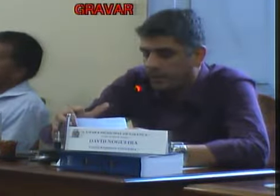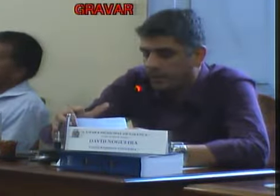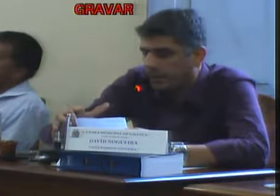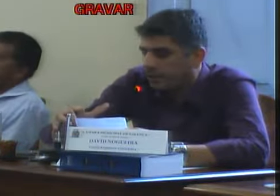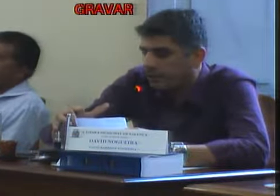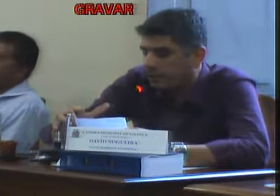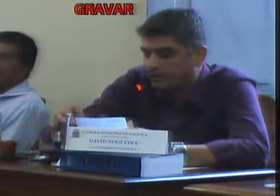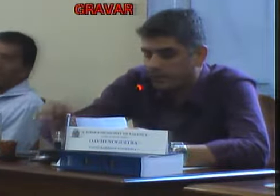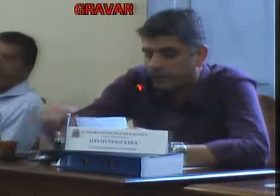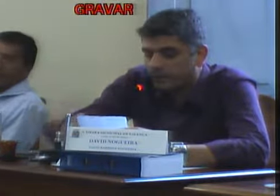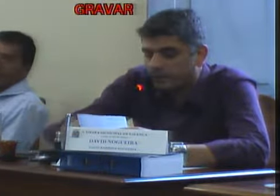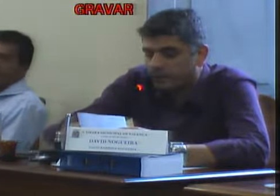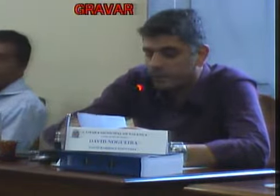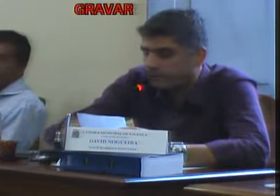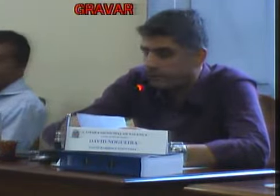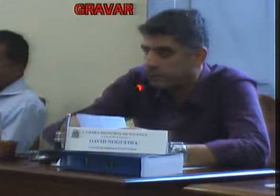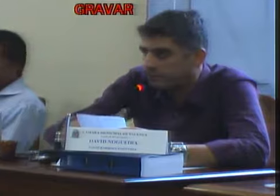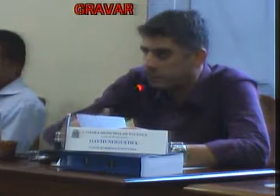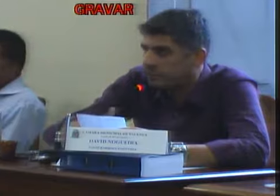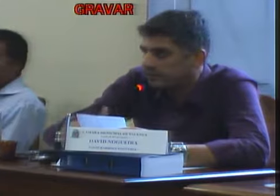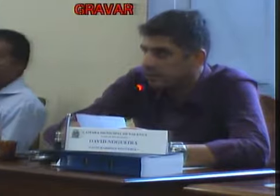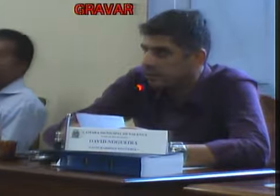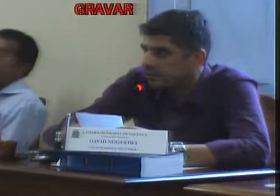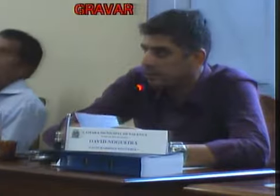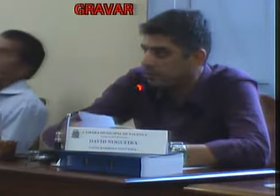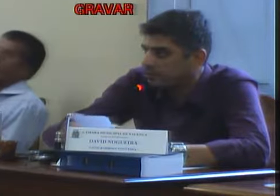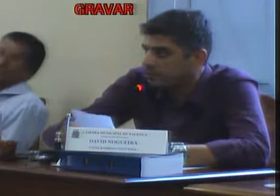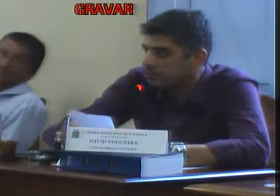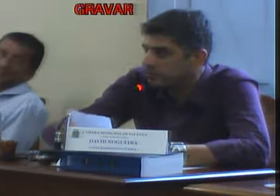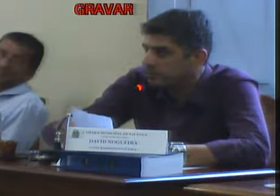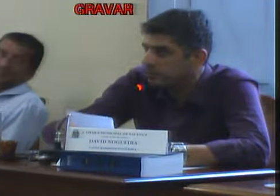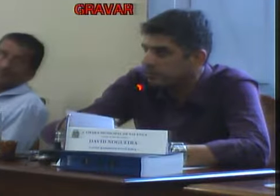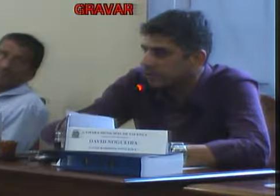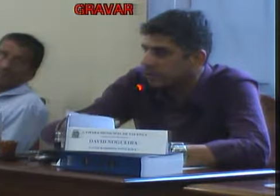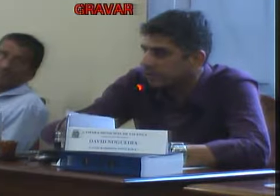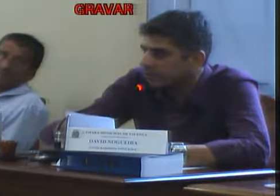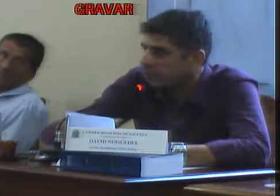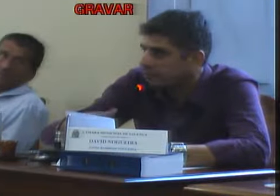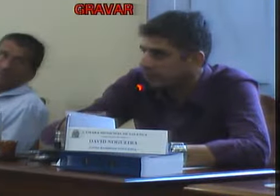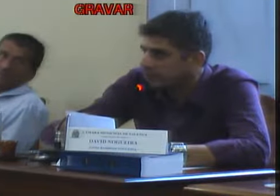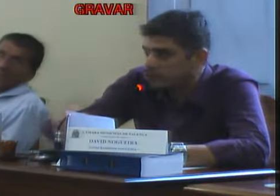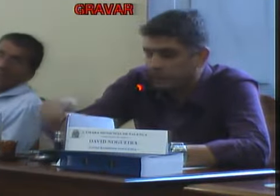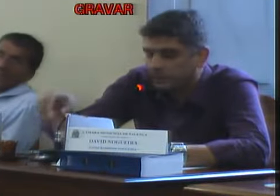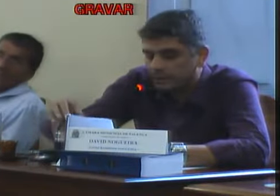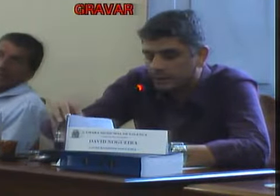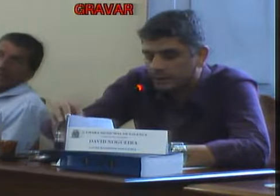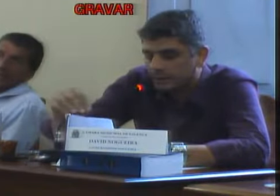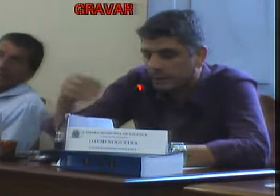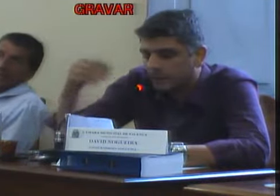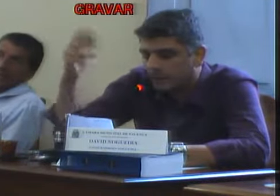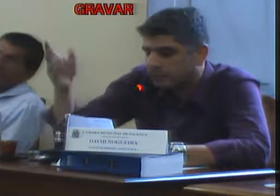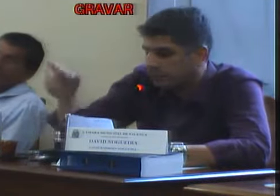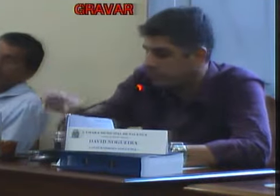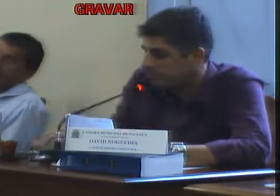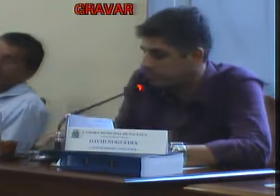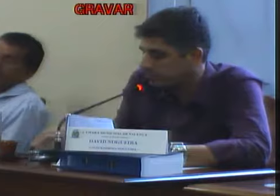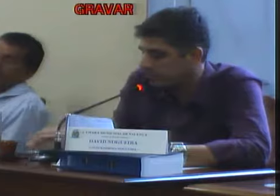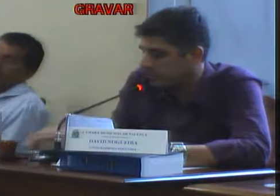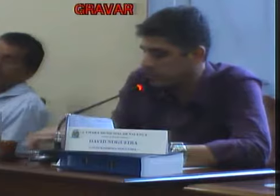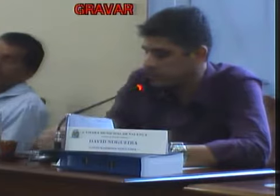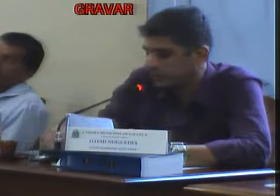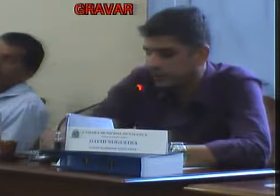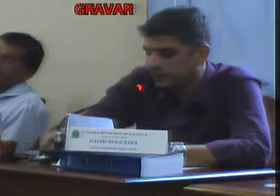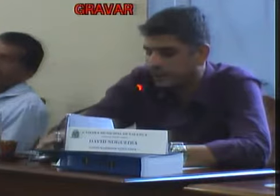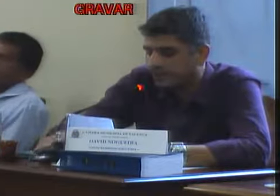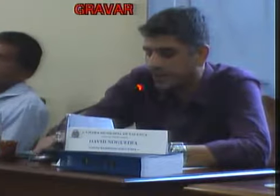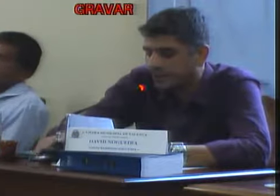que é filho de Valença, né, que a gente usa esse termo aqui para as pessoas de Valença que são destacados galgam